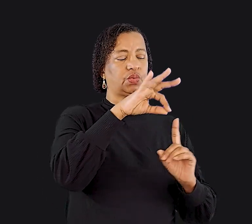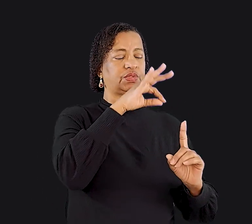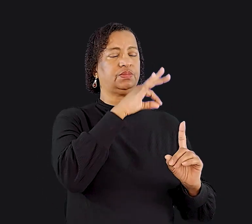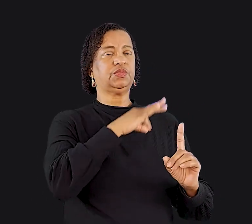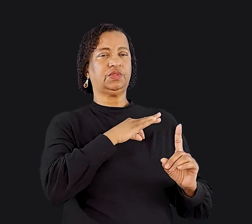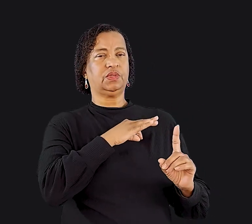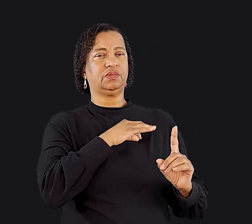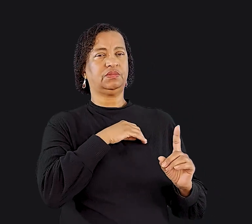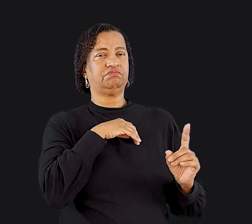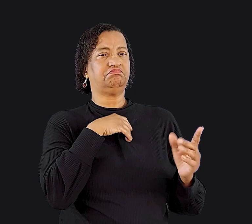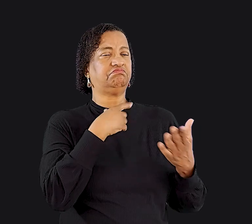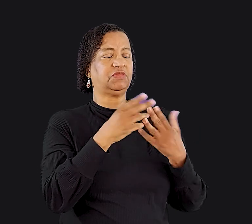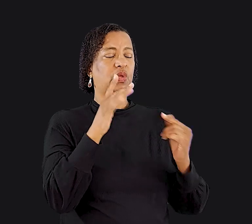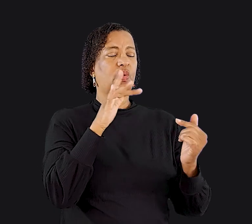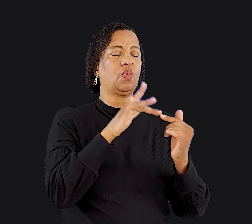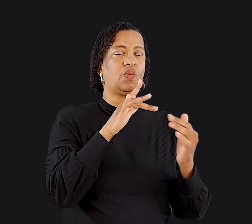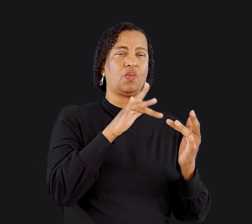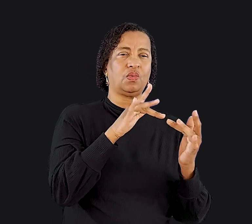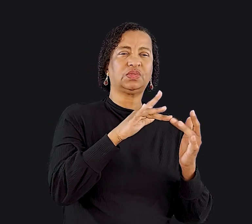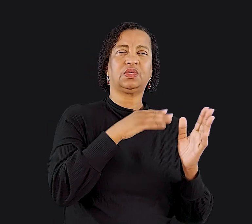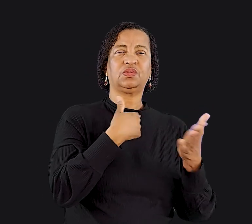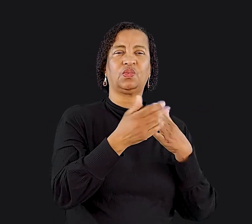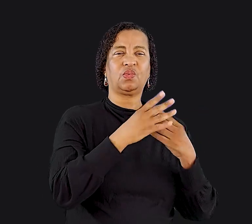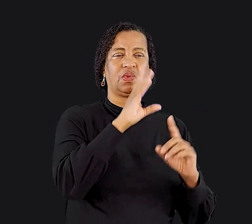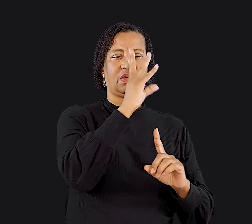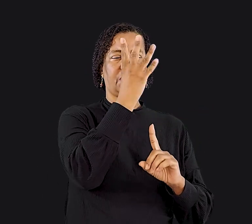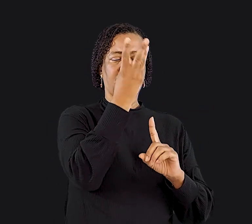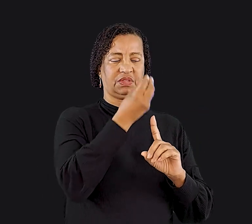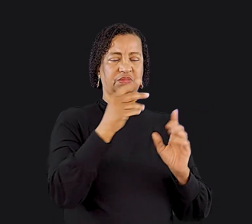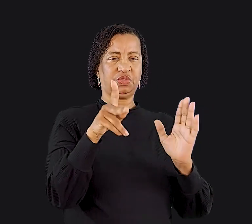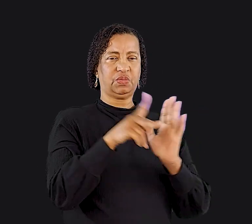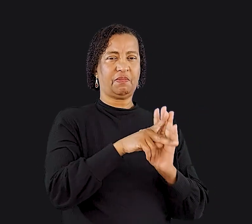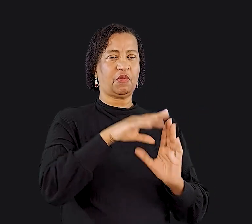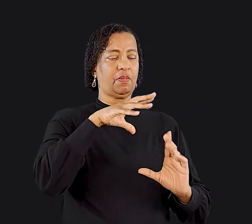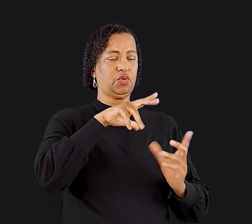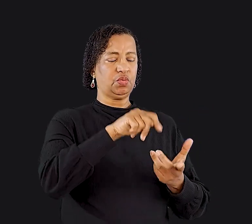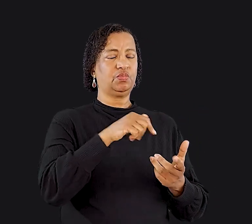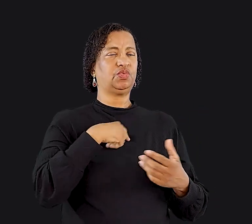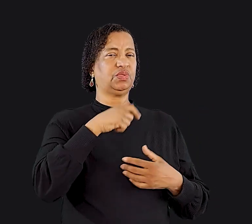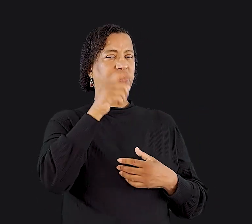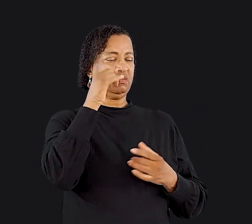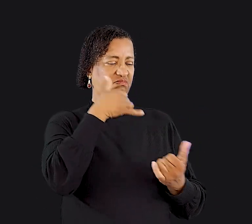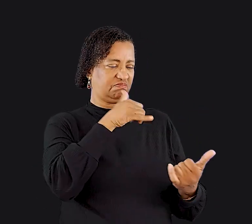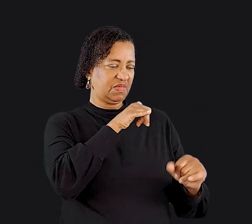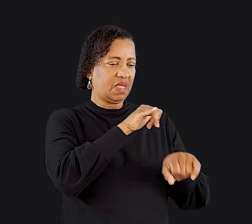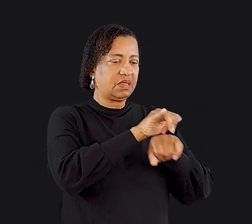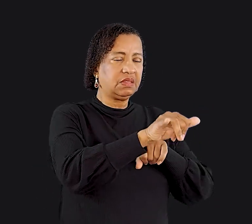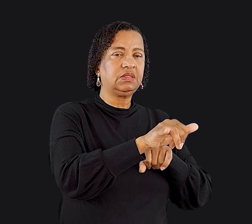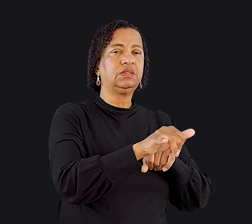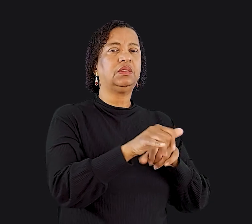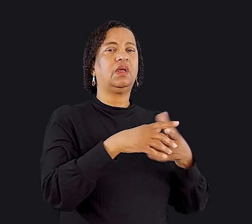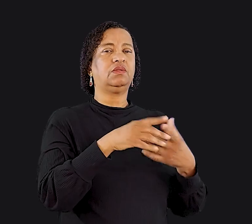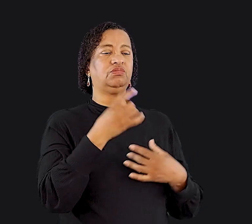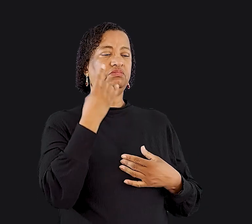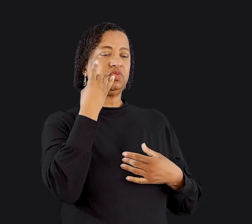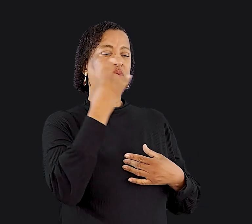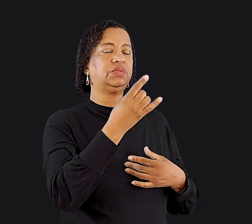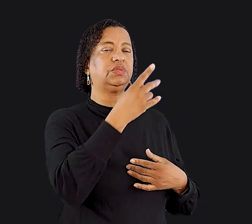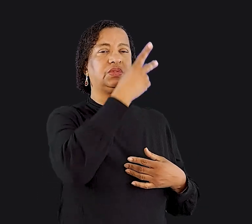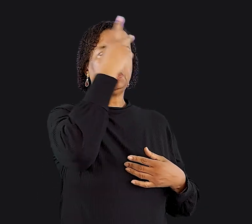espírito mundano sem perceber que são espíritos enganadores. Estes espíritos enganadores seduzem pessoas levando-as